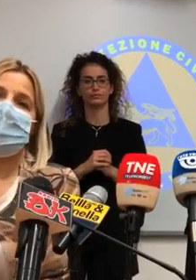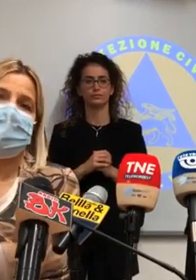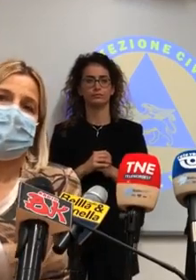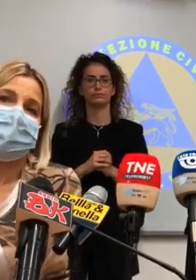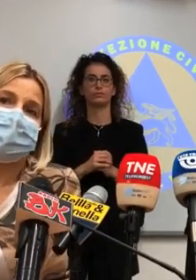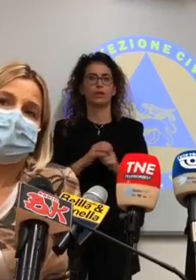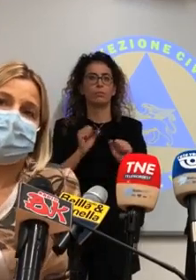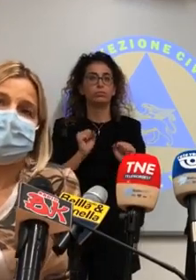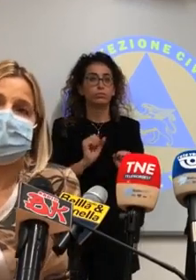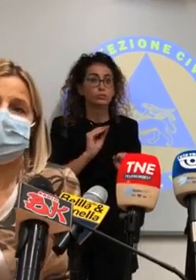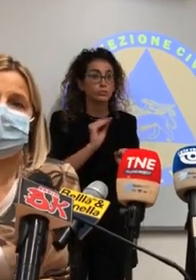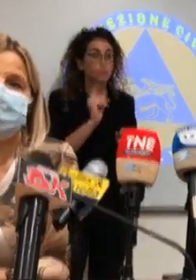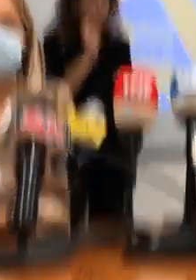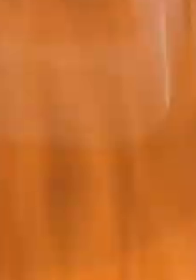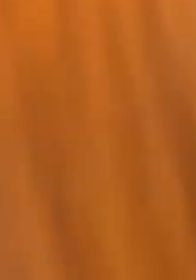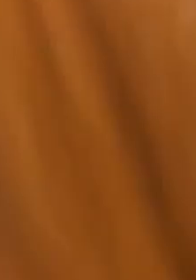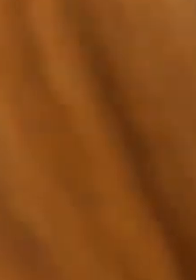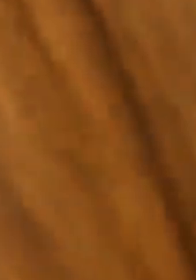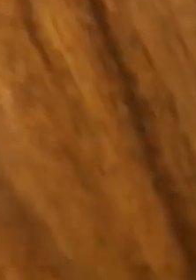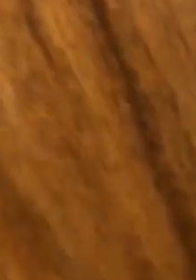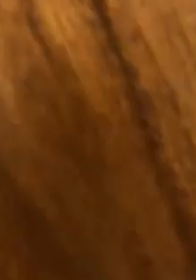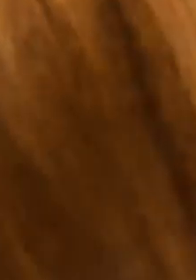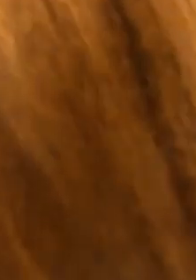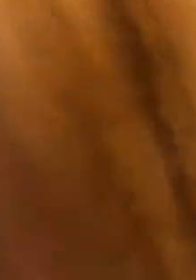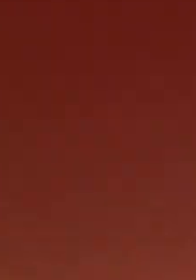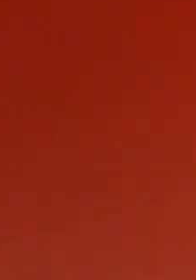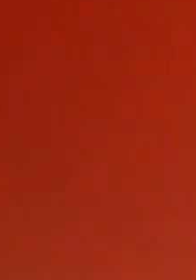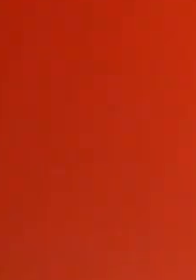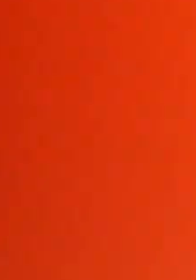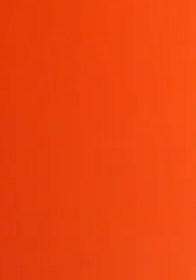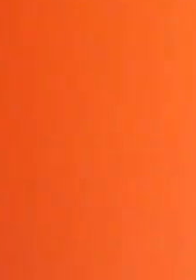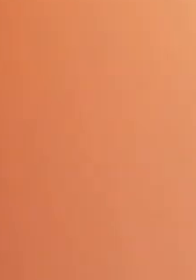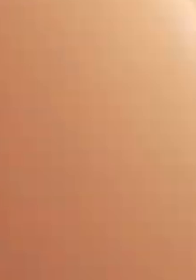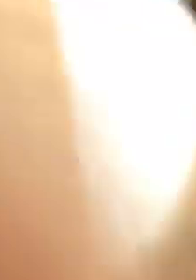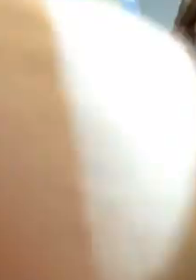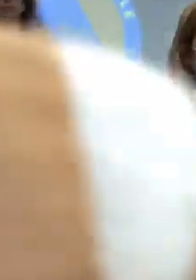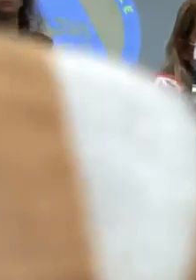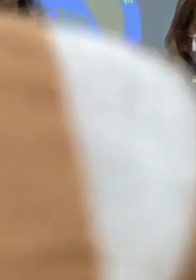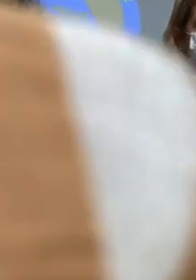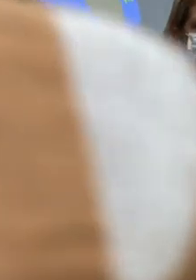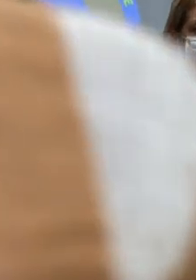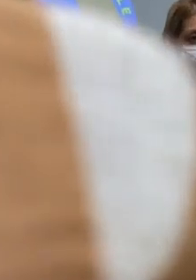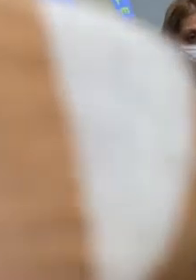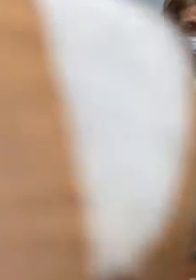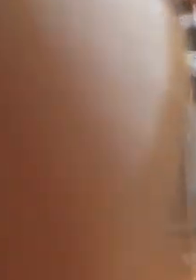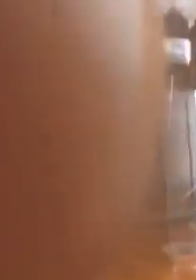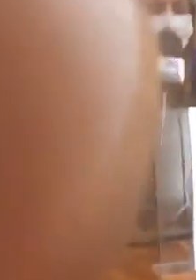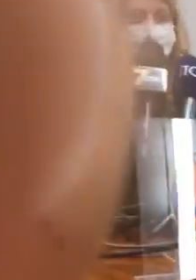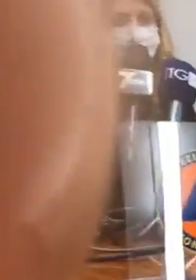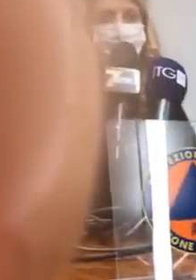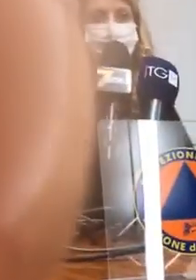Chiaro. Posso finire con un'altra cosa, un altro argomento? Riguarda il vaccino contro l'influenza. Da due allora si.